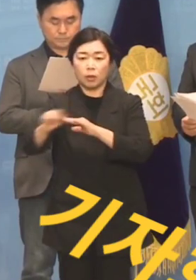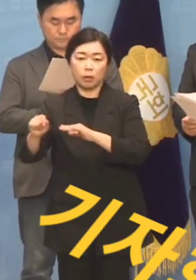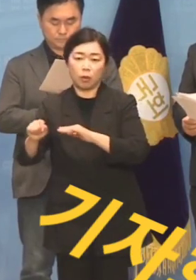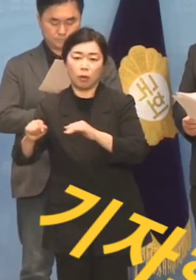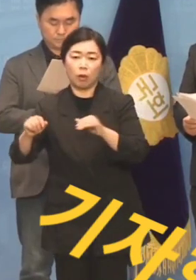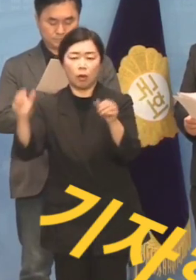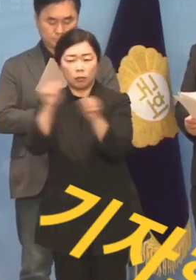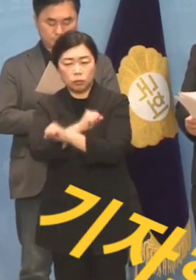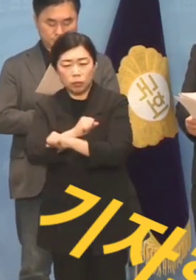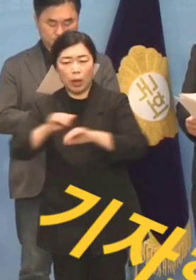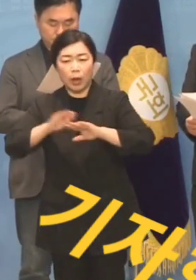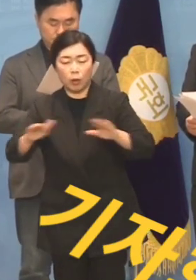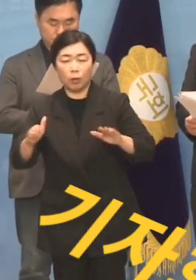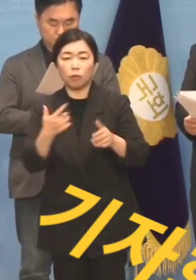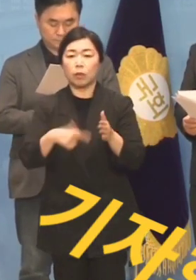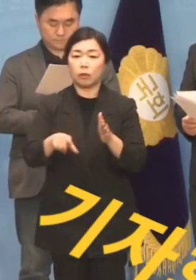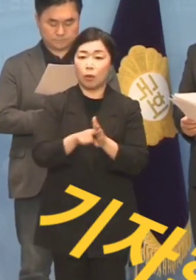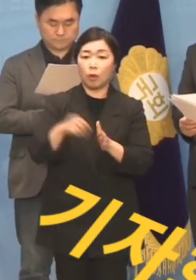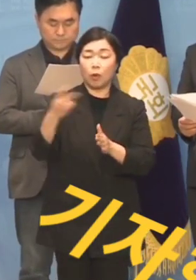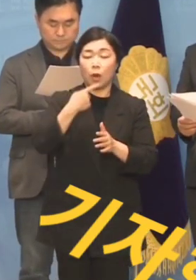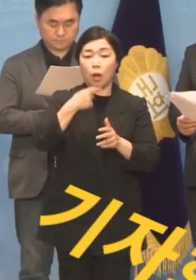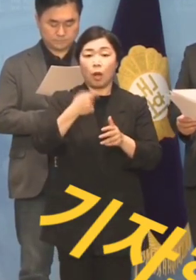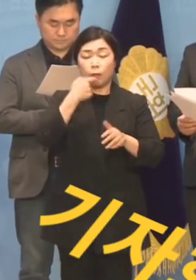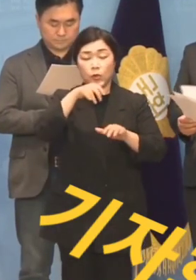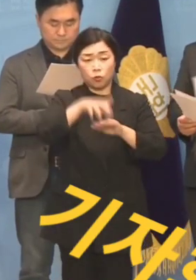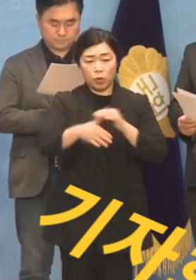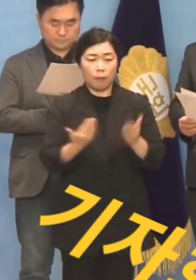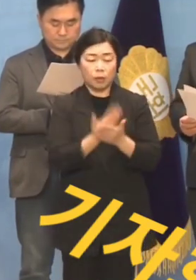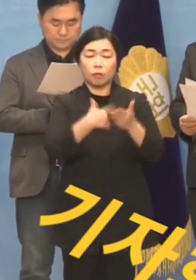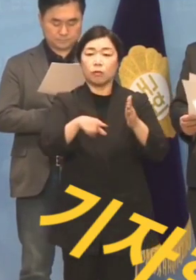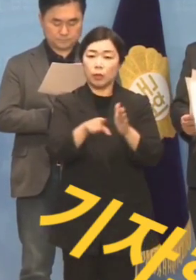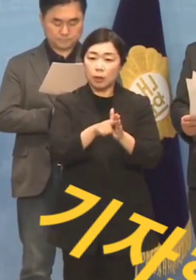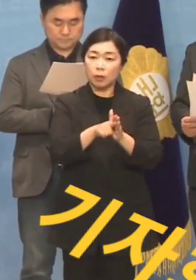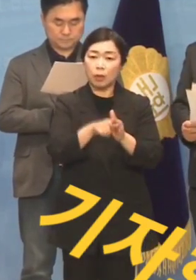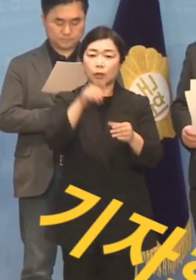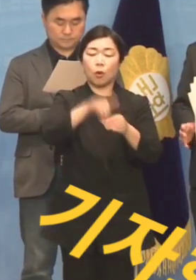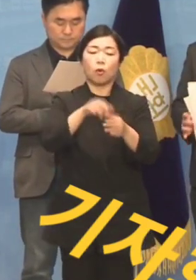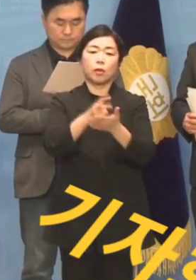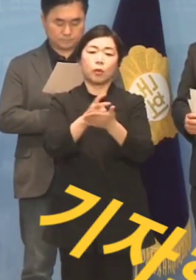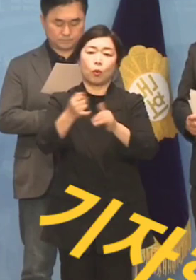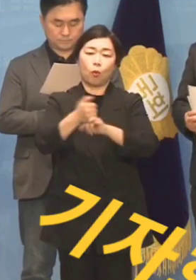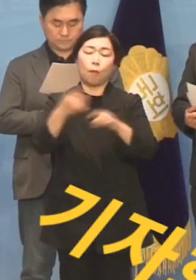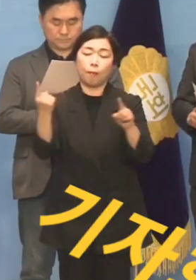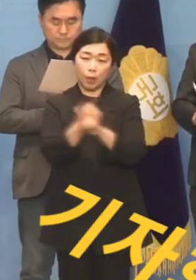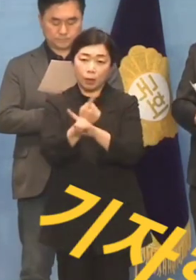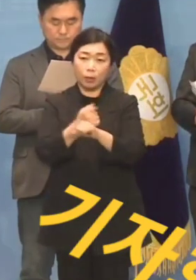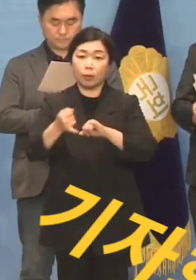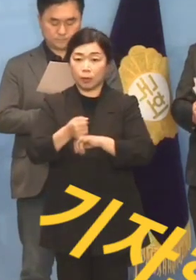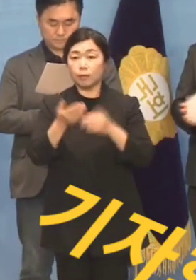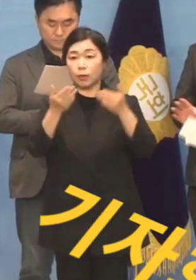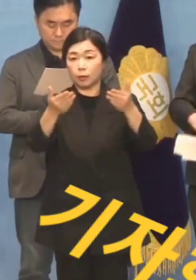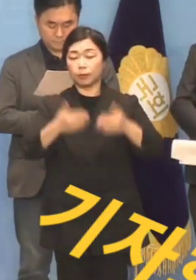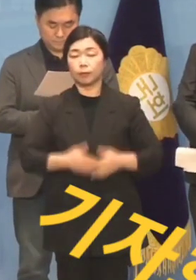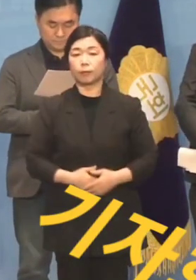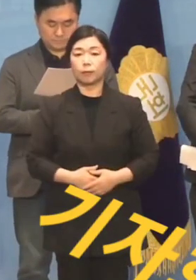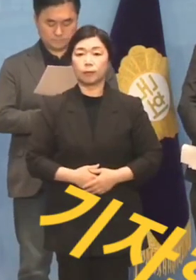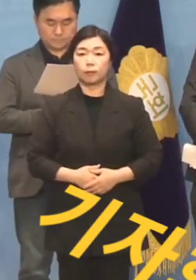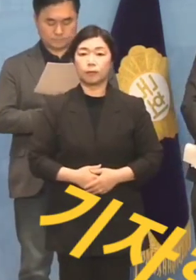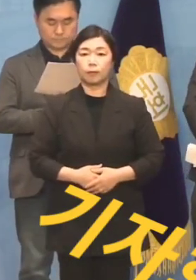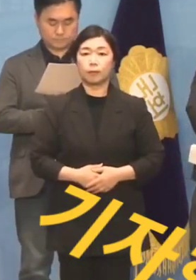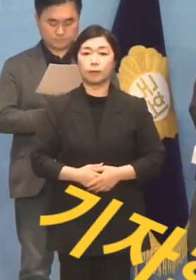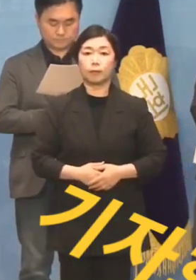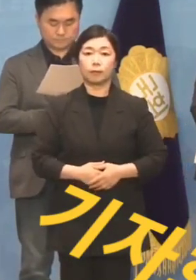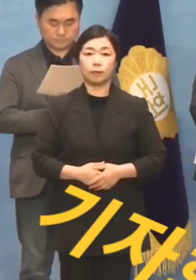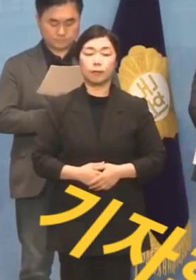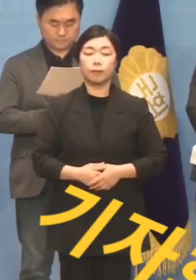선거제도, 대한민국의 민주주의를 꽃피울 수 있는 선거제도를 반드시 만들어내겠습니다. 감사합니다.